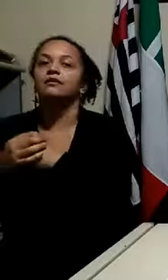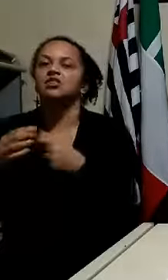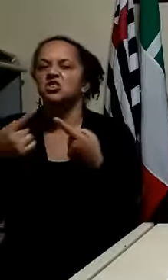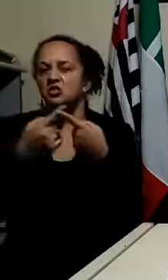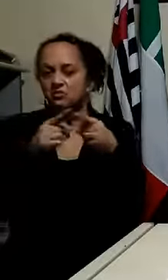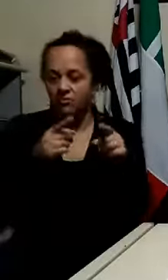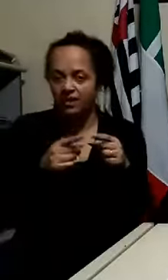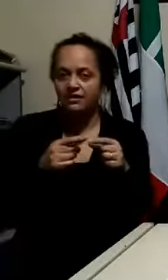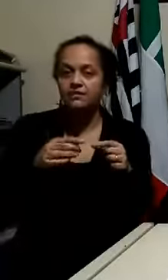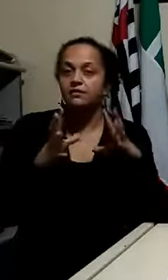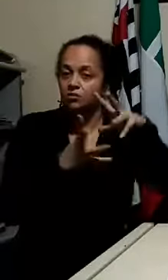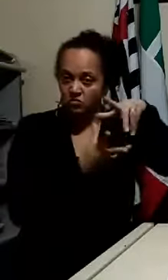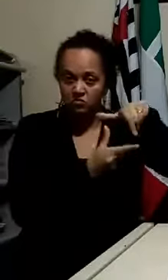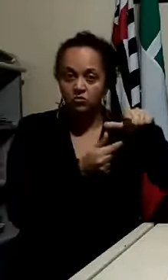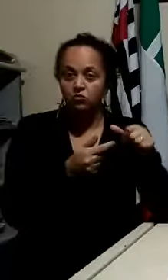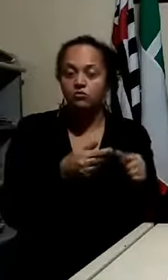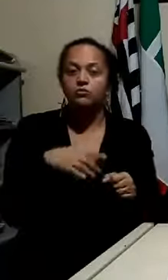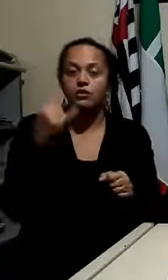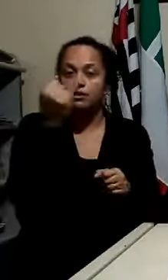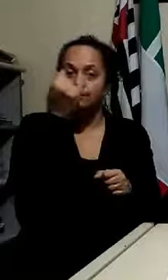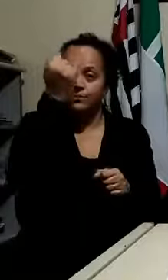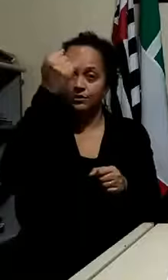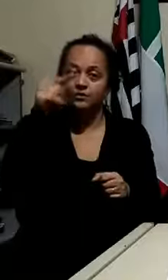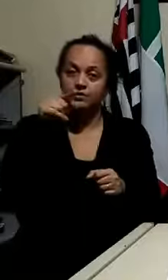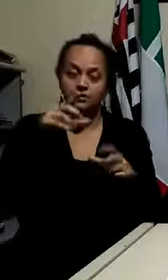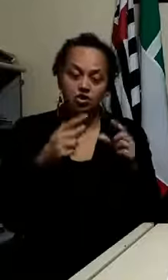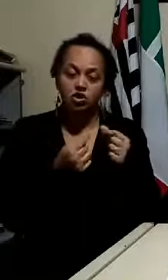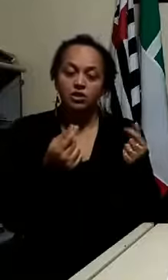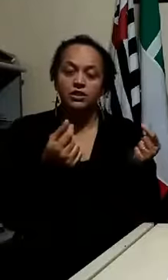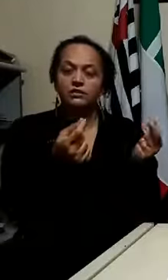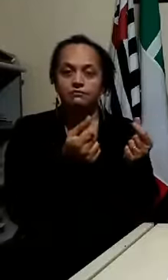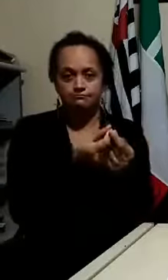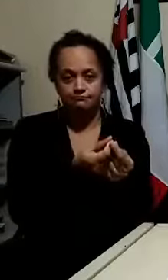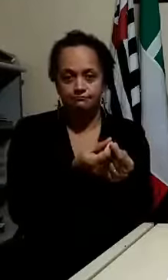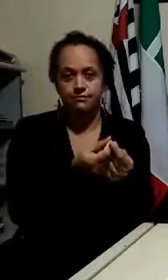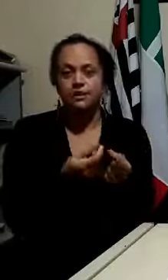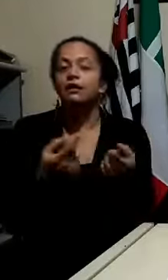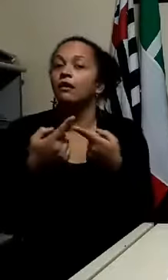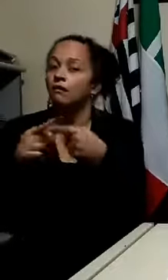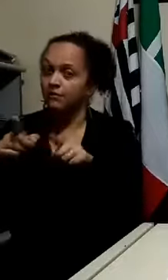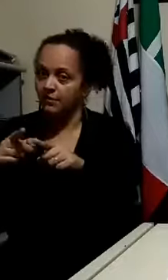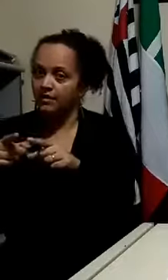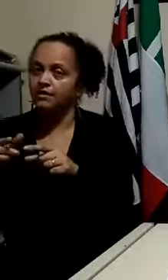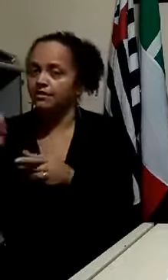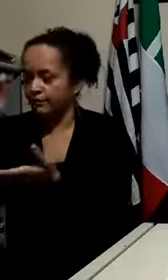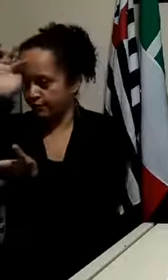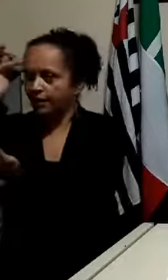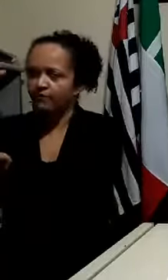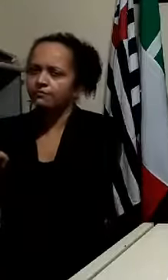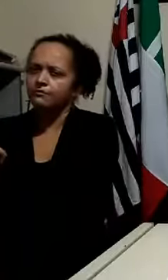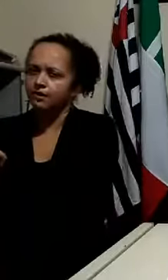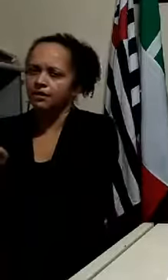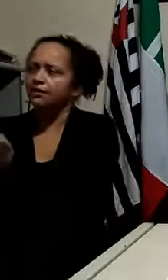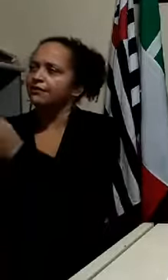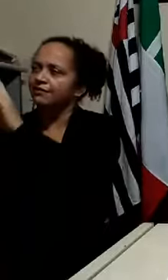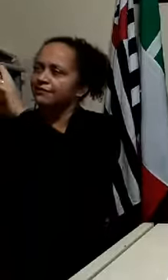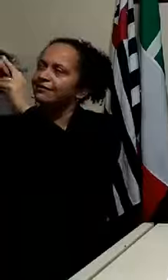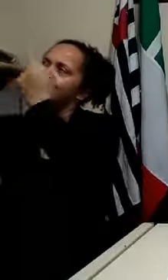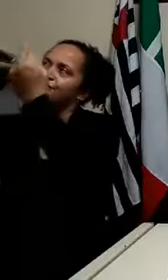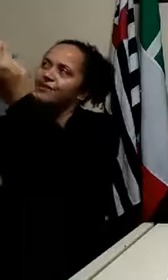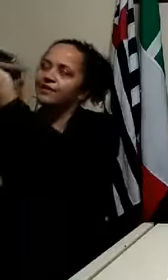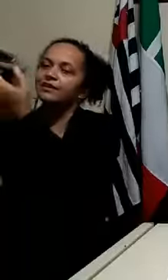ser rico financeiramente, mas nem todos são ricos na fé. No reino, né, a verdadeira